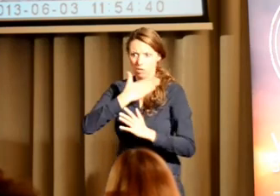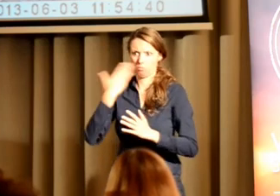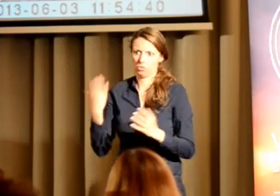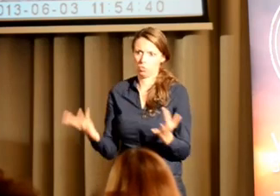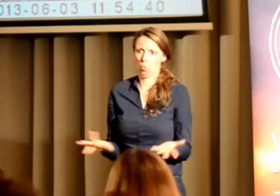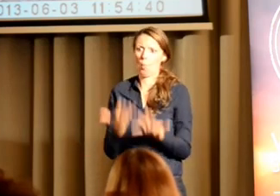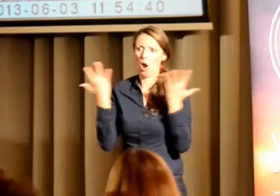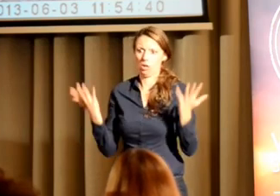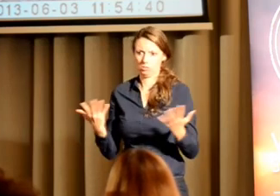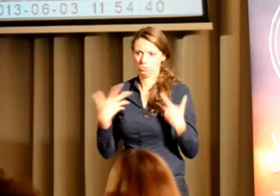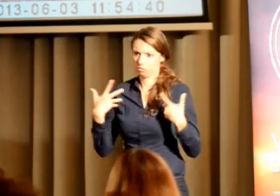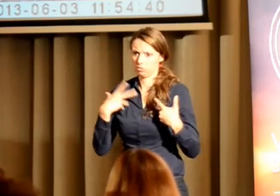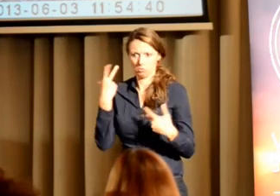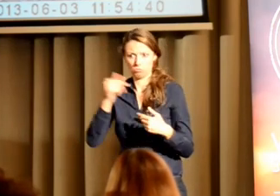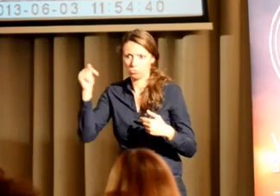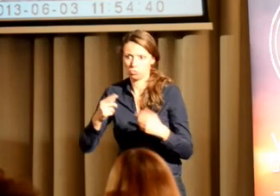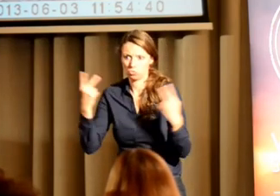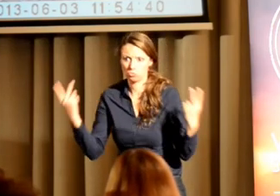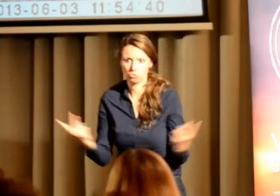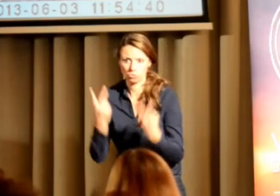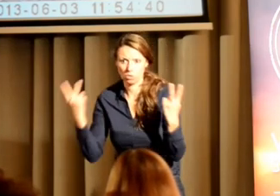ruchu, ciągle poszukiwanie,